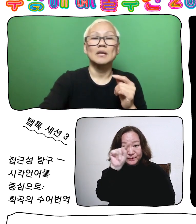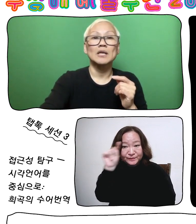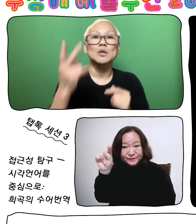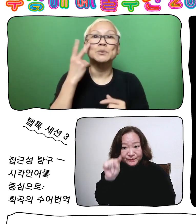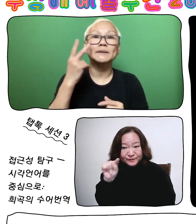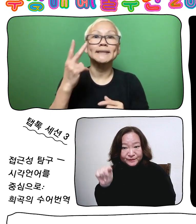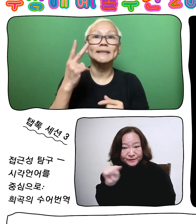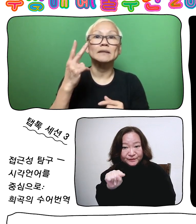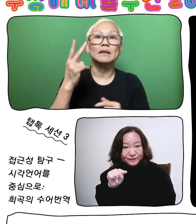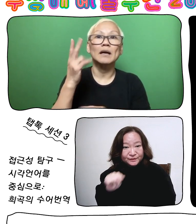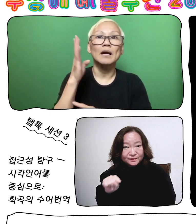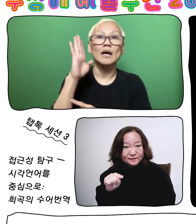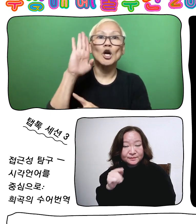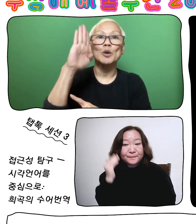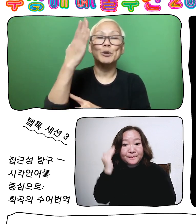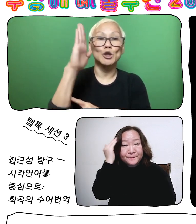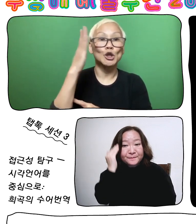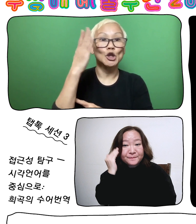있고